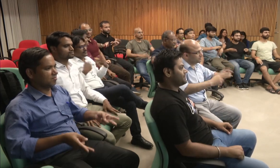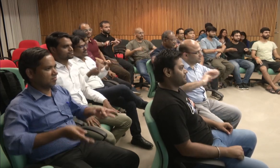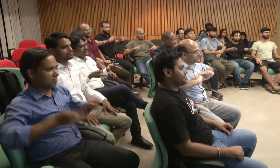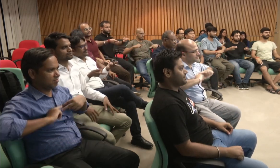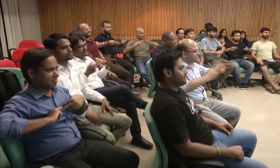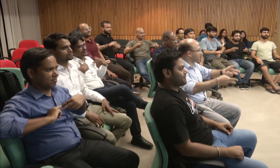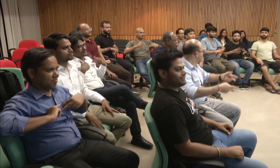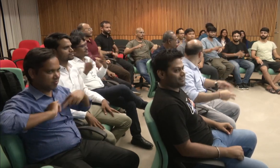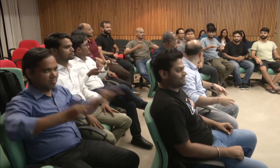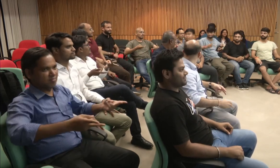बाला सर